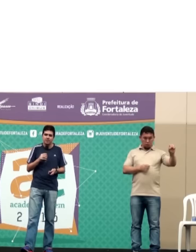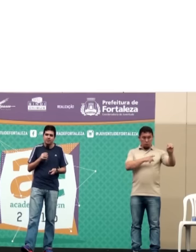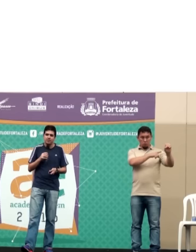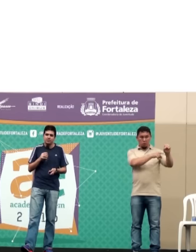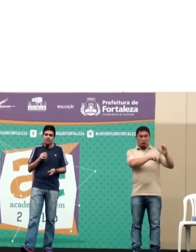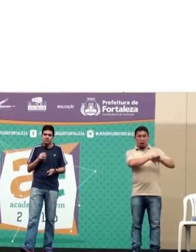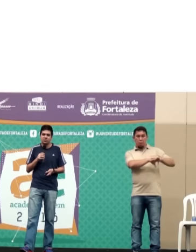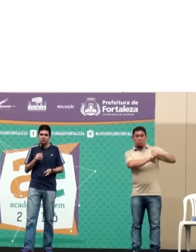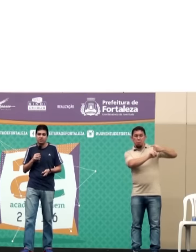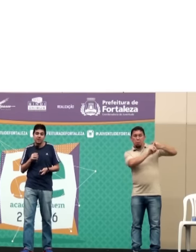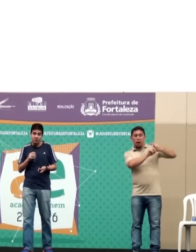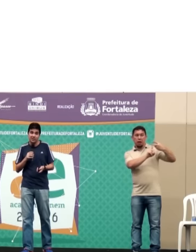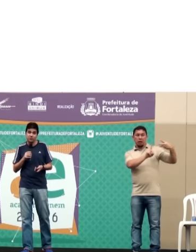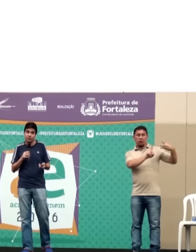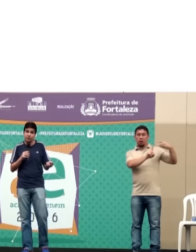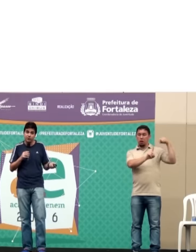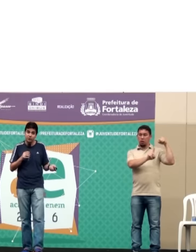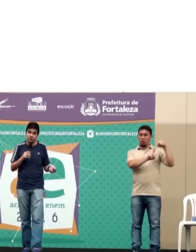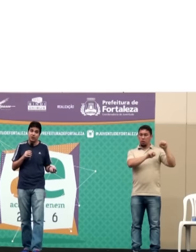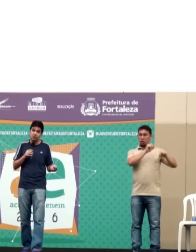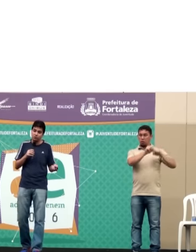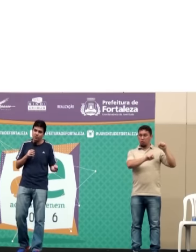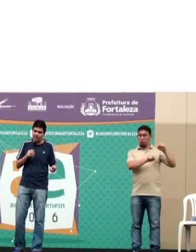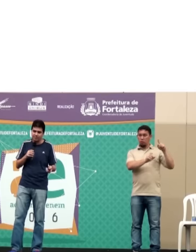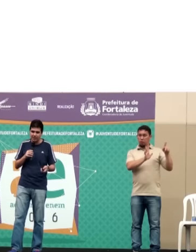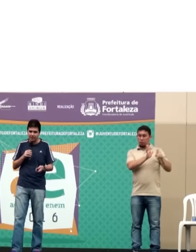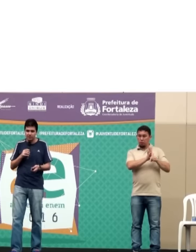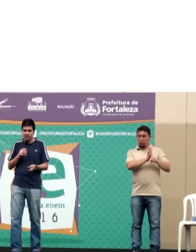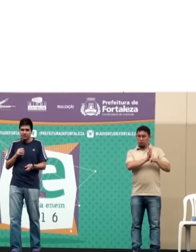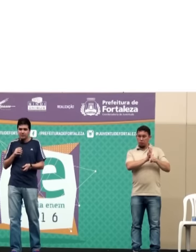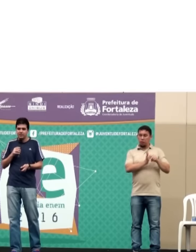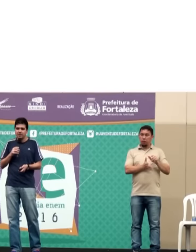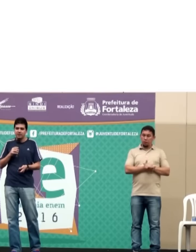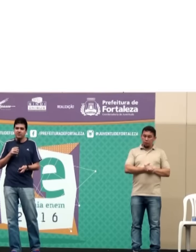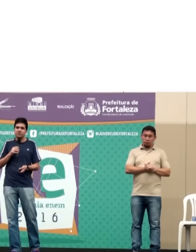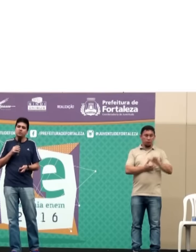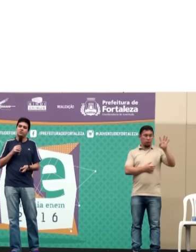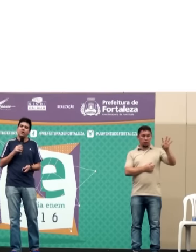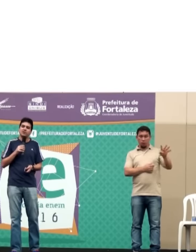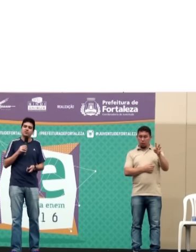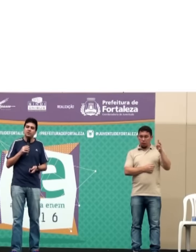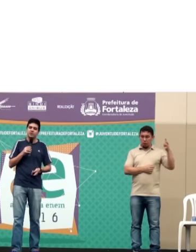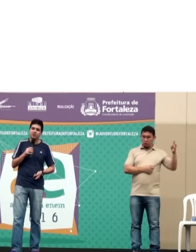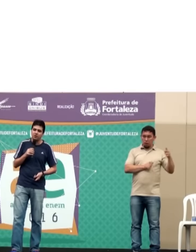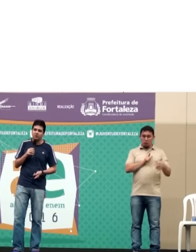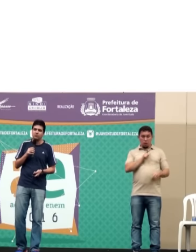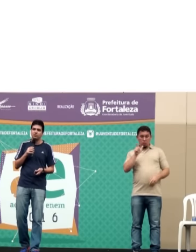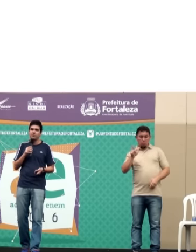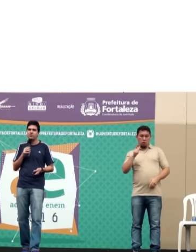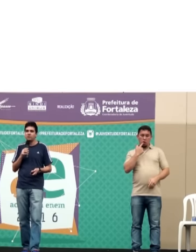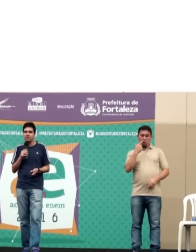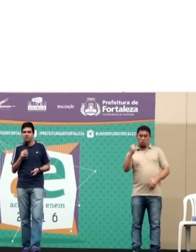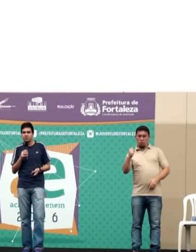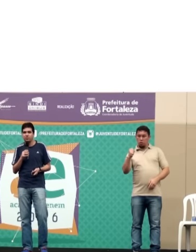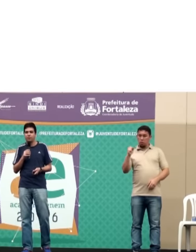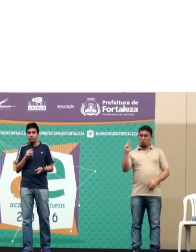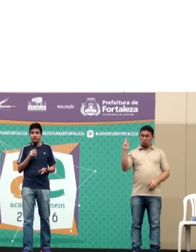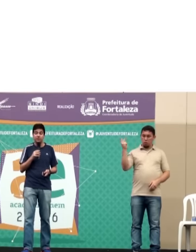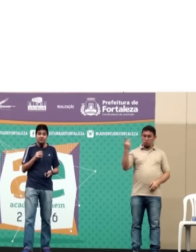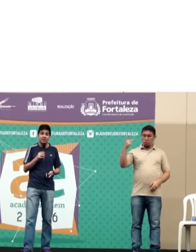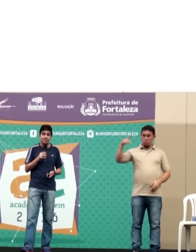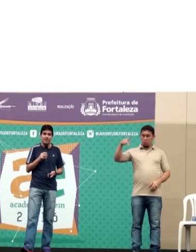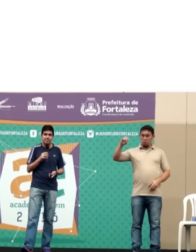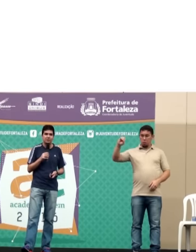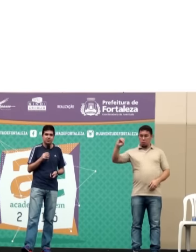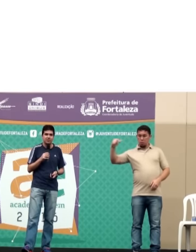3. Nesse outro, e ele é o ácido fosforoso, de acordo com a tabela. Esse outro ácido aqui, ó, o número de oxidação